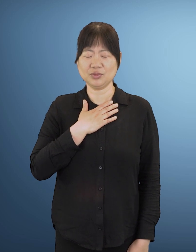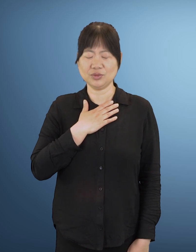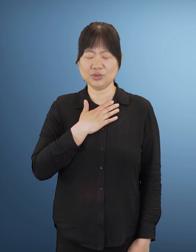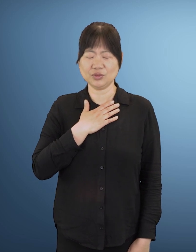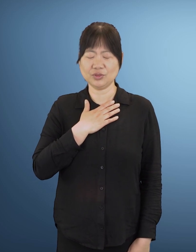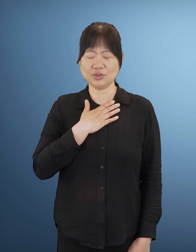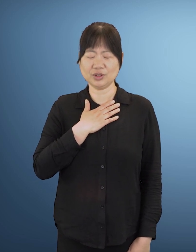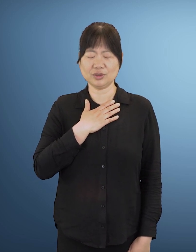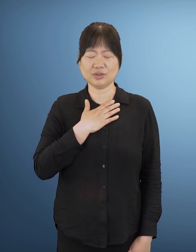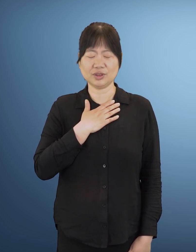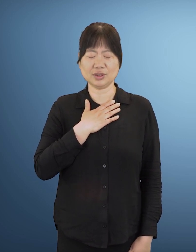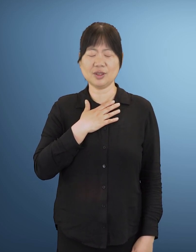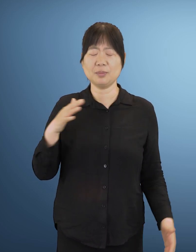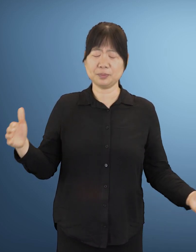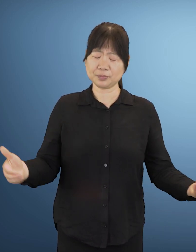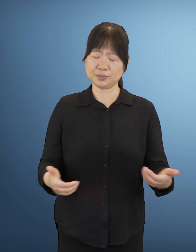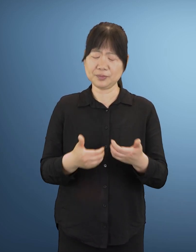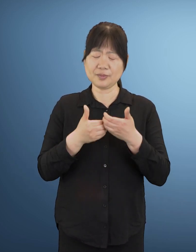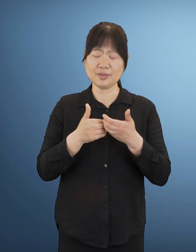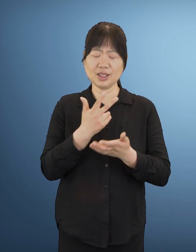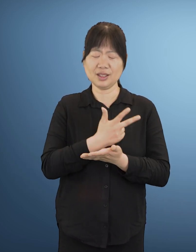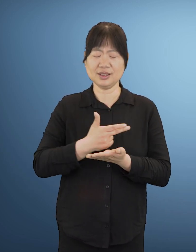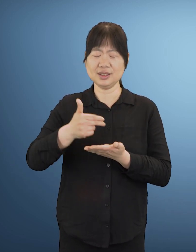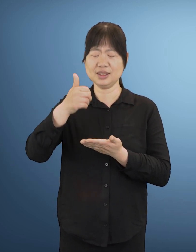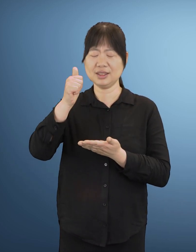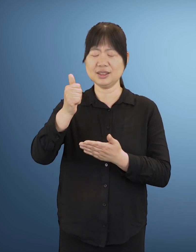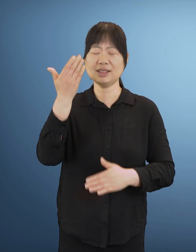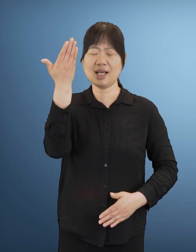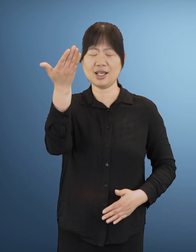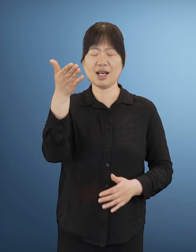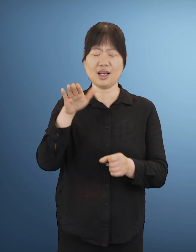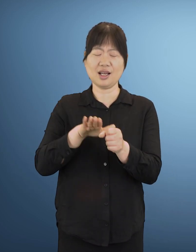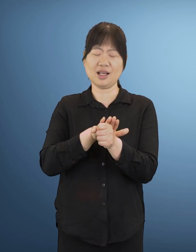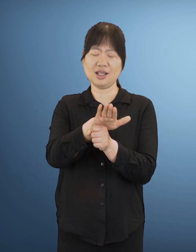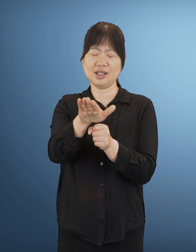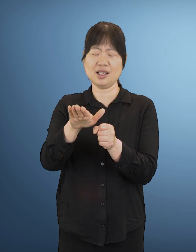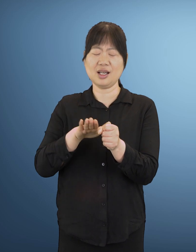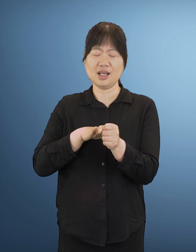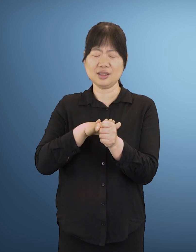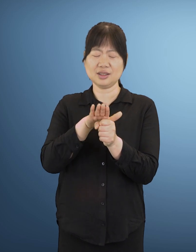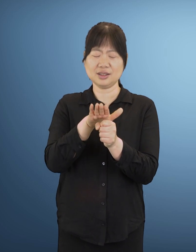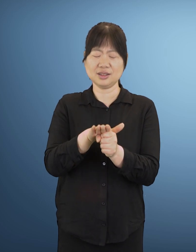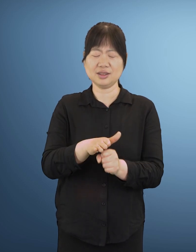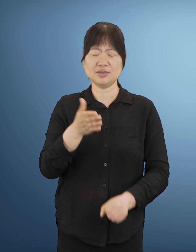나를 품으신 주의 그 사랑